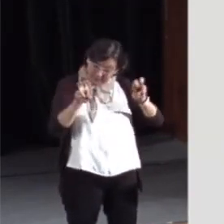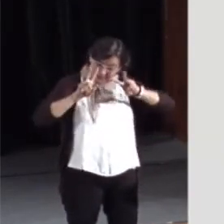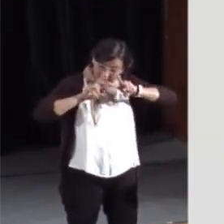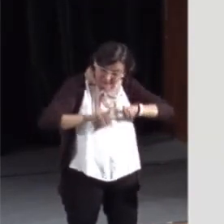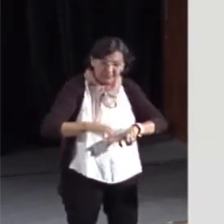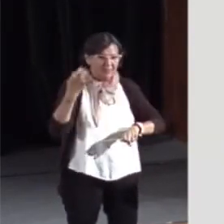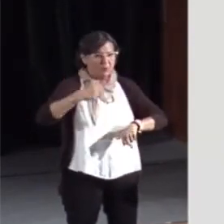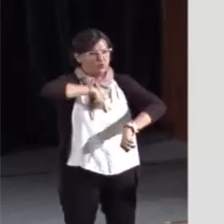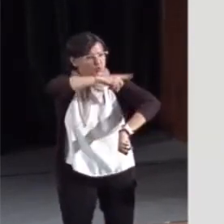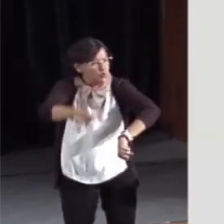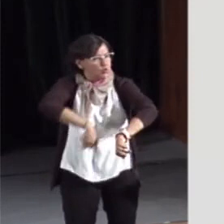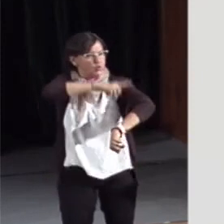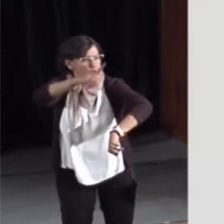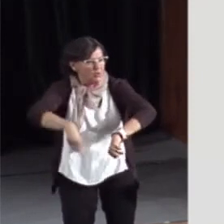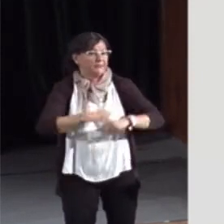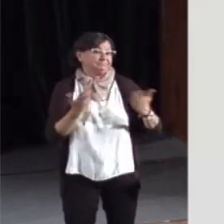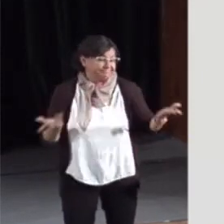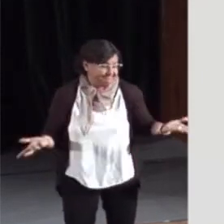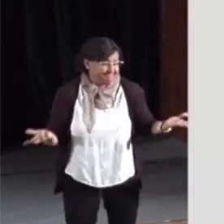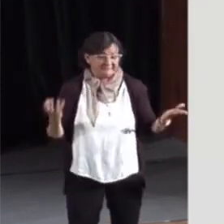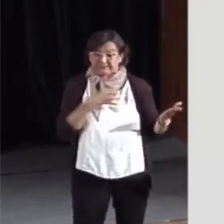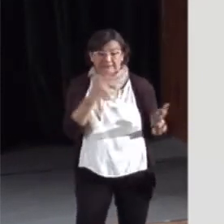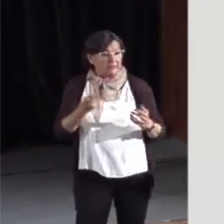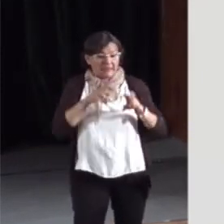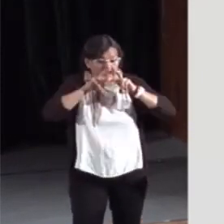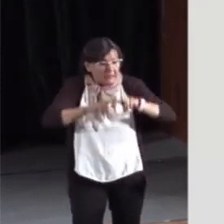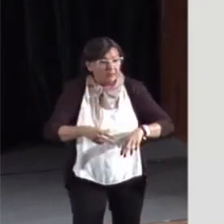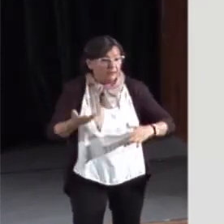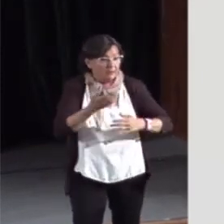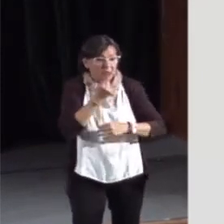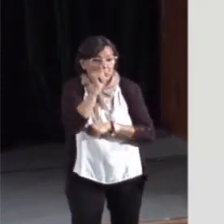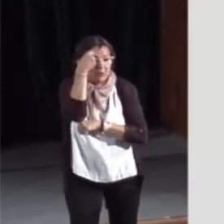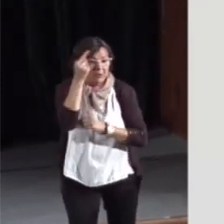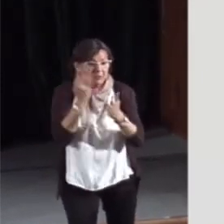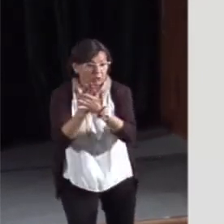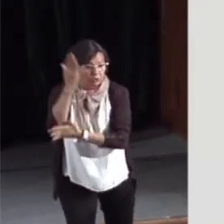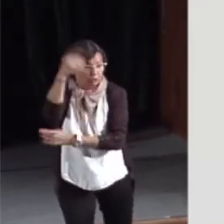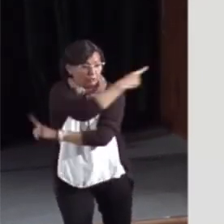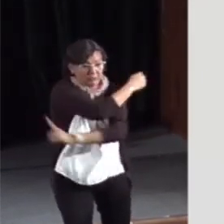realizando esta investigación, Santi y yo. Evidentemente necesitamos más tiempo,